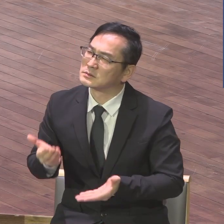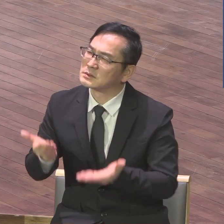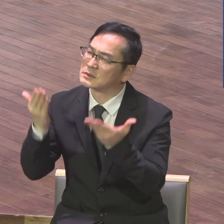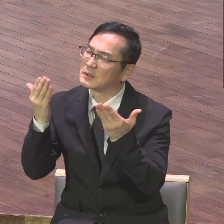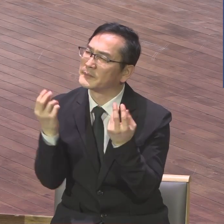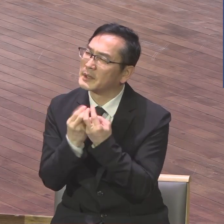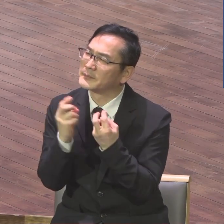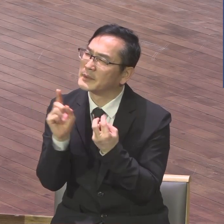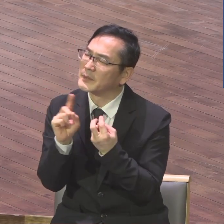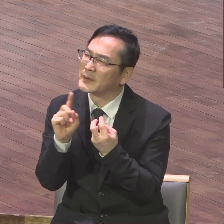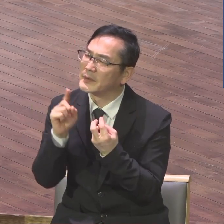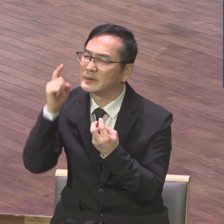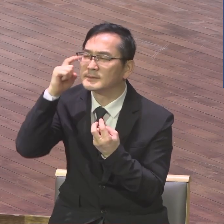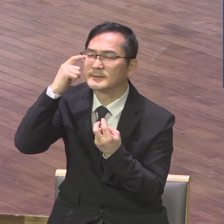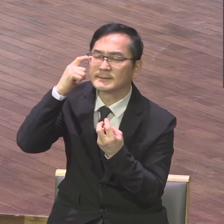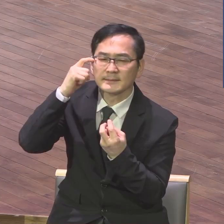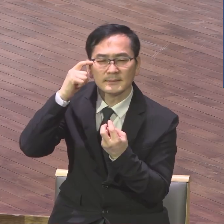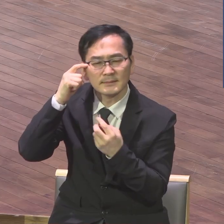해석하라는 거지요.